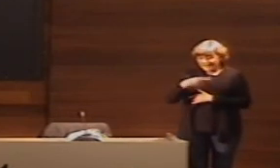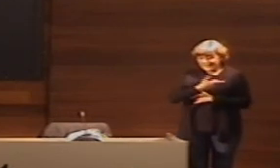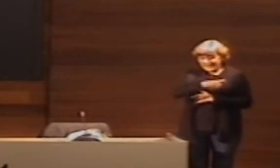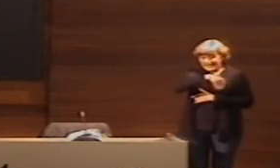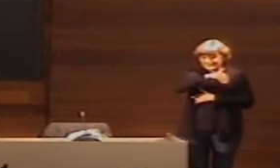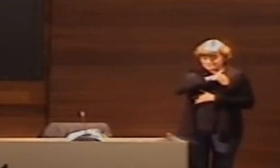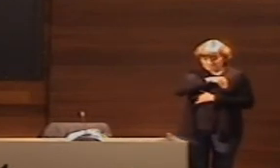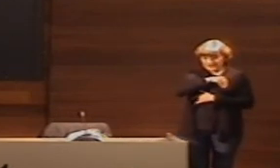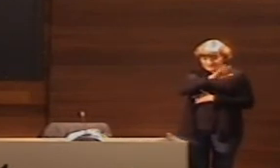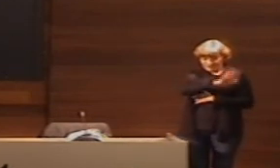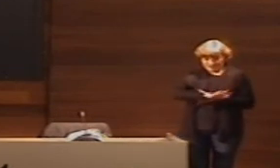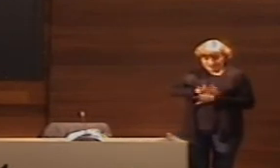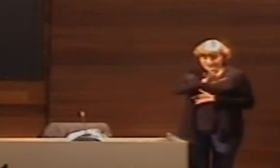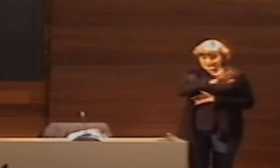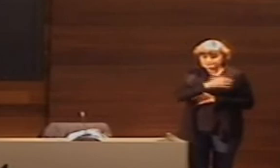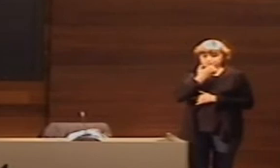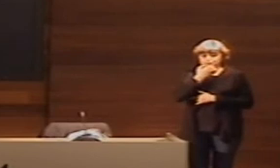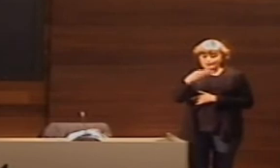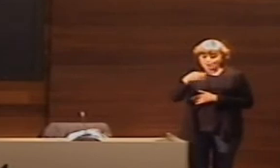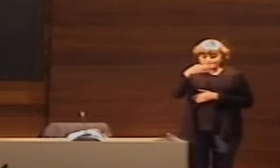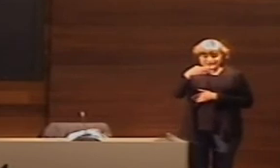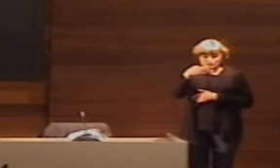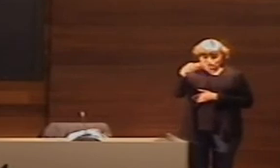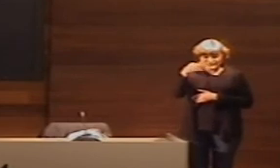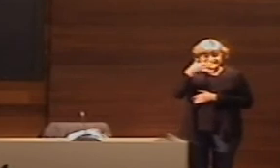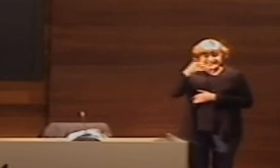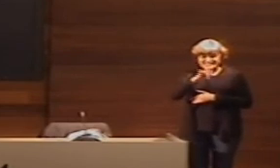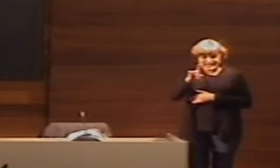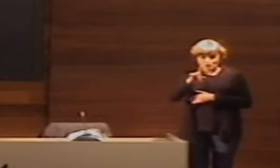uso de vasos reutilizables,